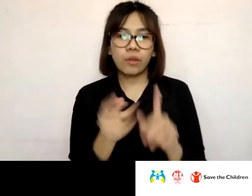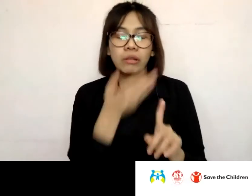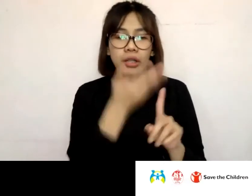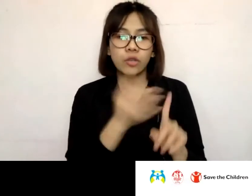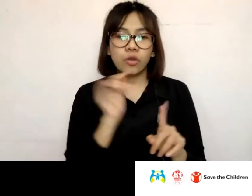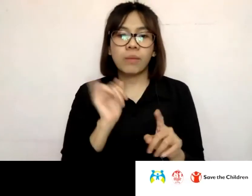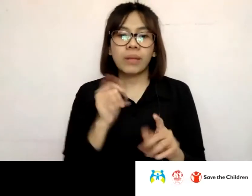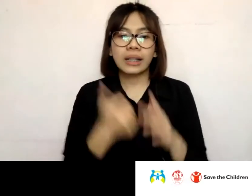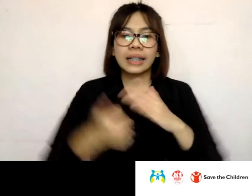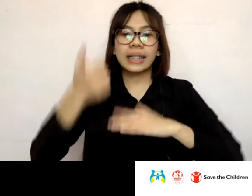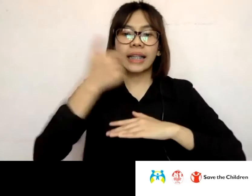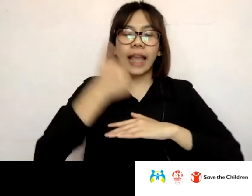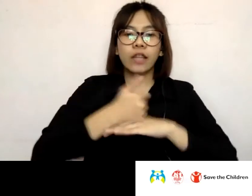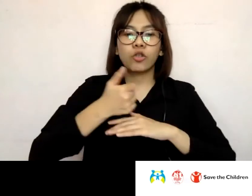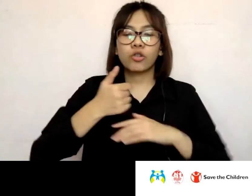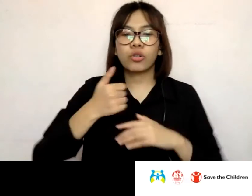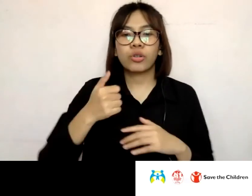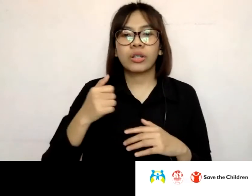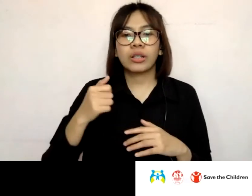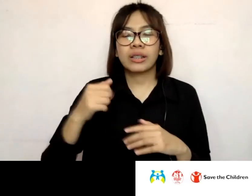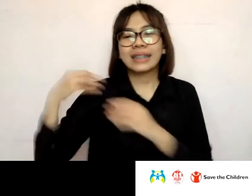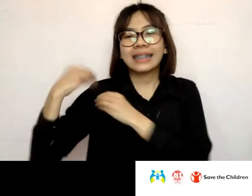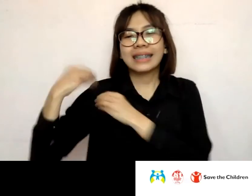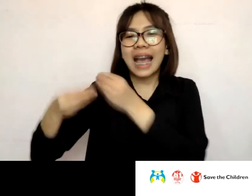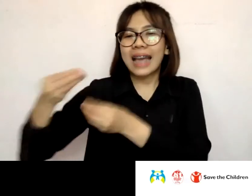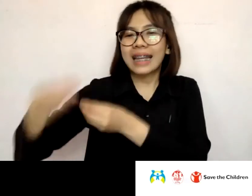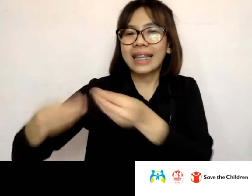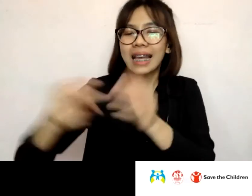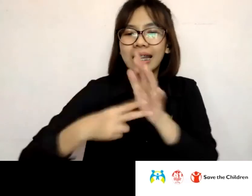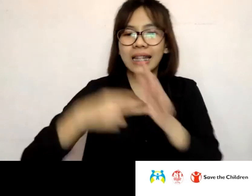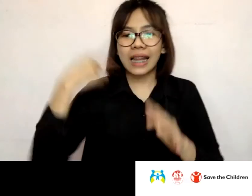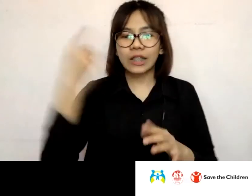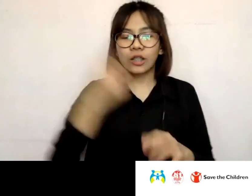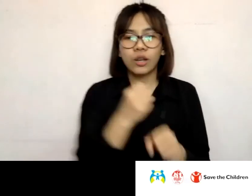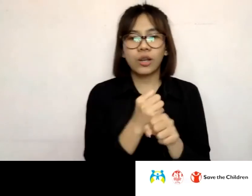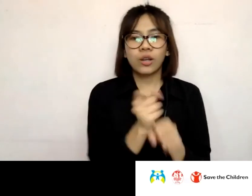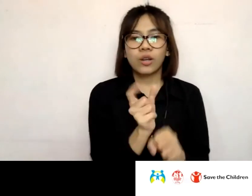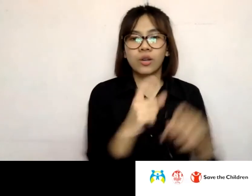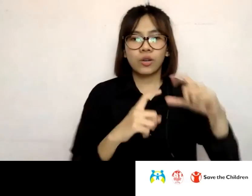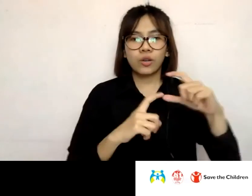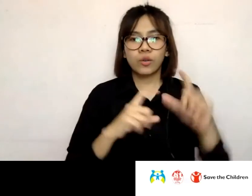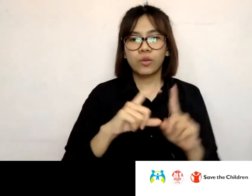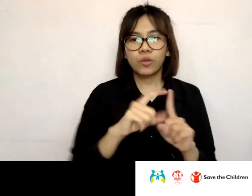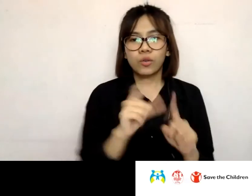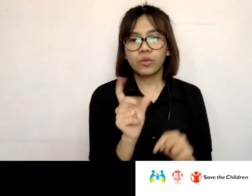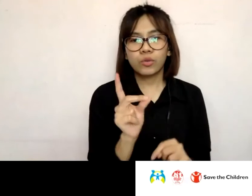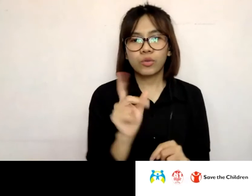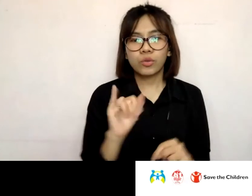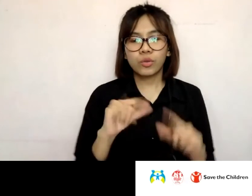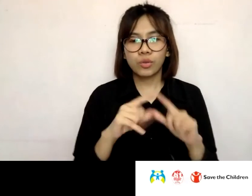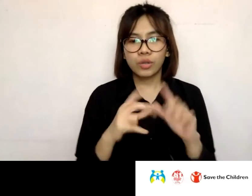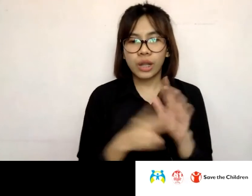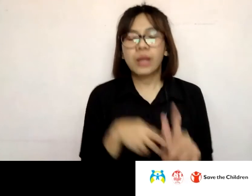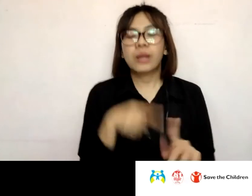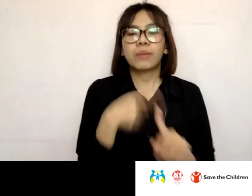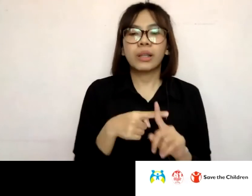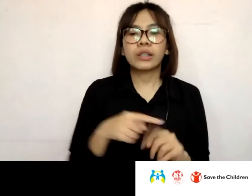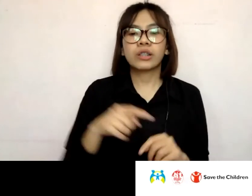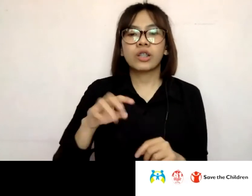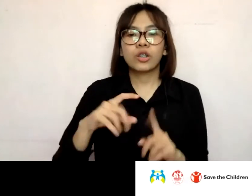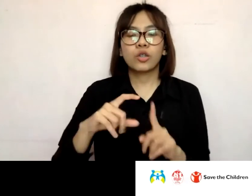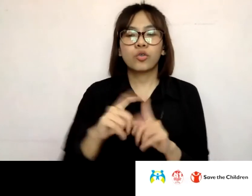enak ibu guru nih daripada bapak guru. Kan kalau pelajarannya seperti itu masih nampak gitu ya.